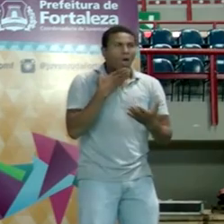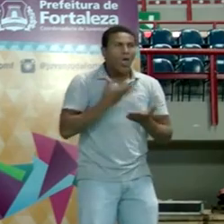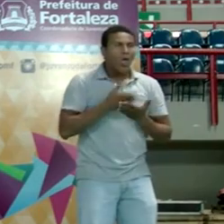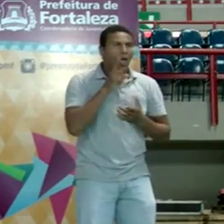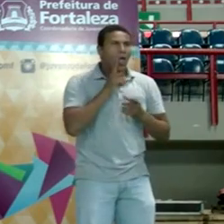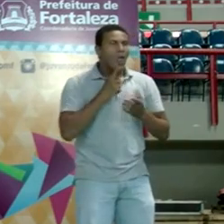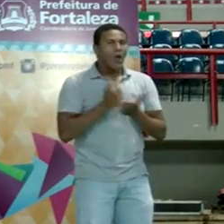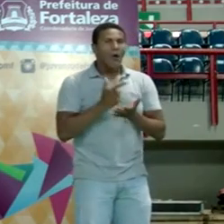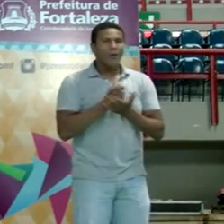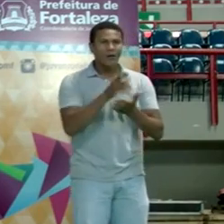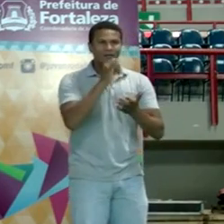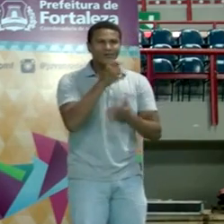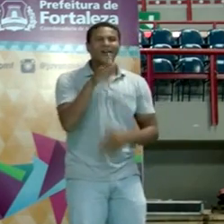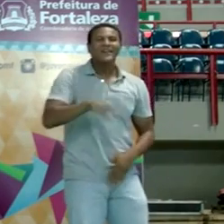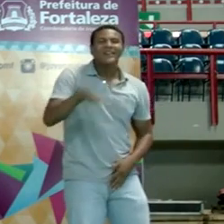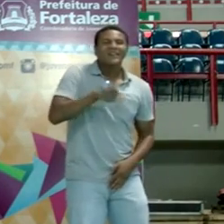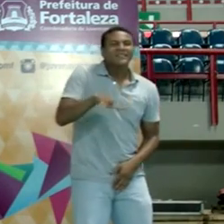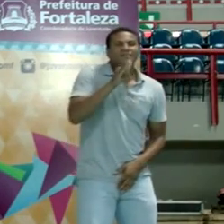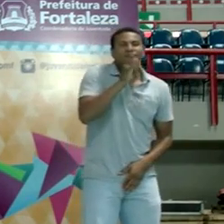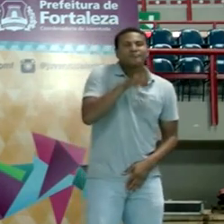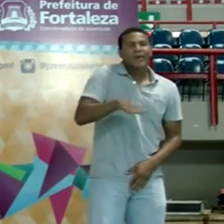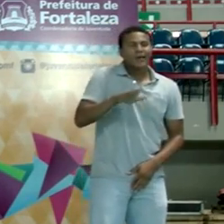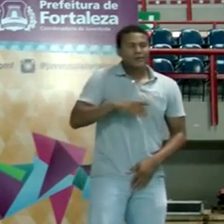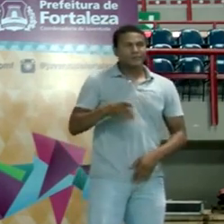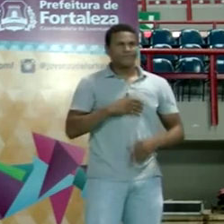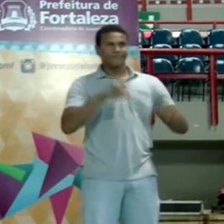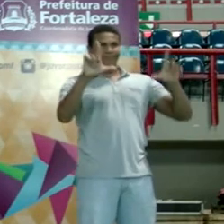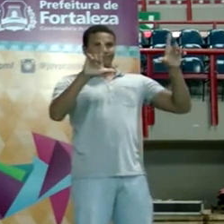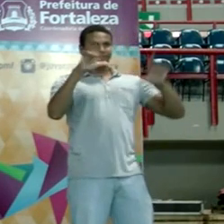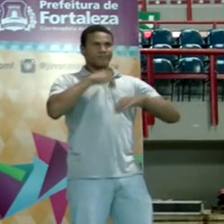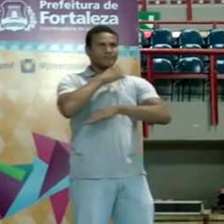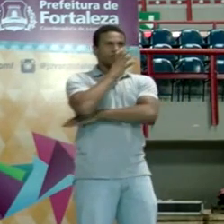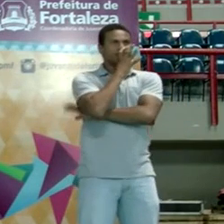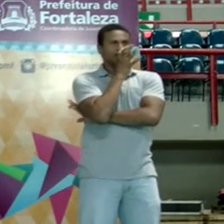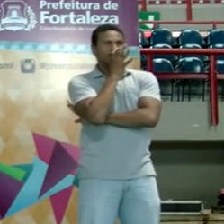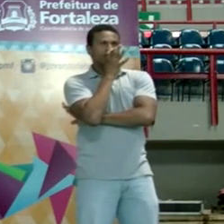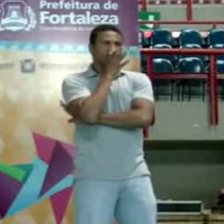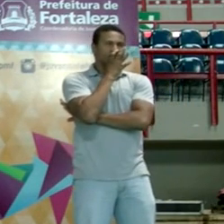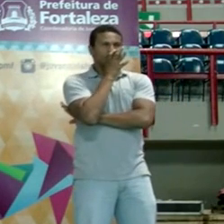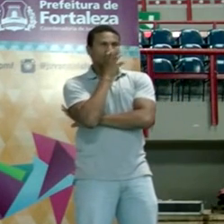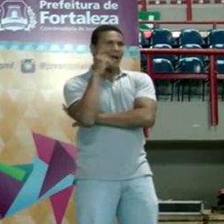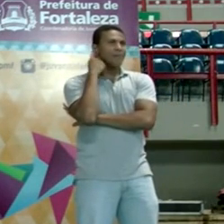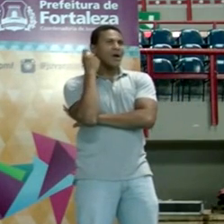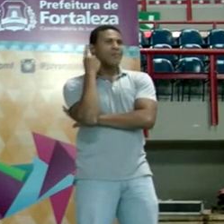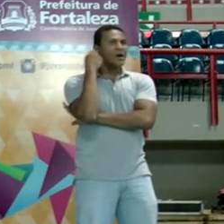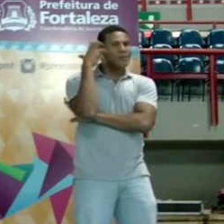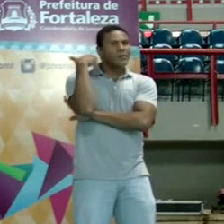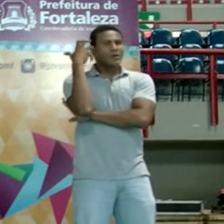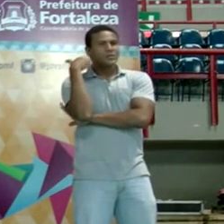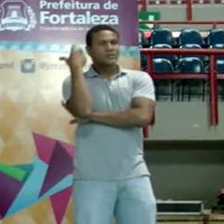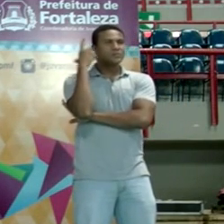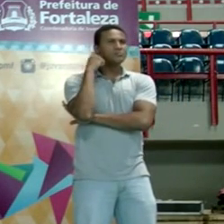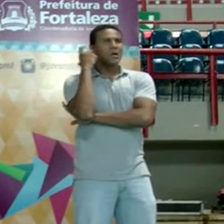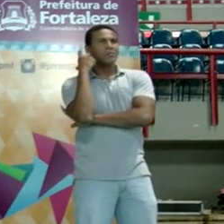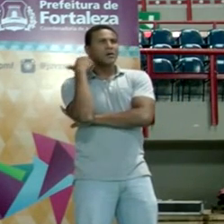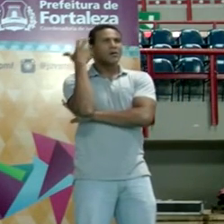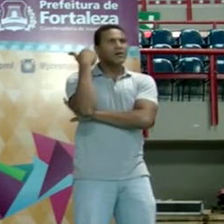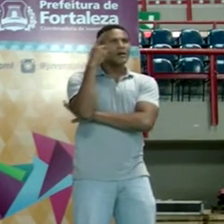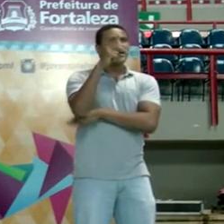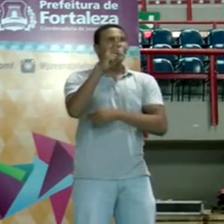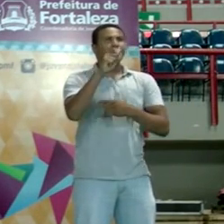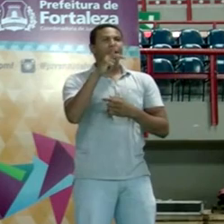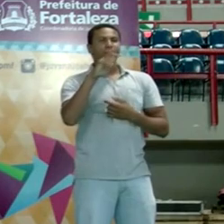criancinha, aí você está lá na frente da televisão, aí começa a tocar uma musicazinha assim, ó.